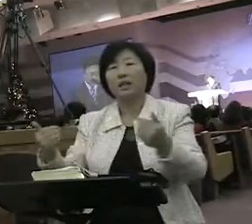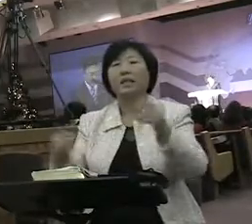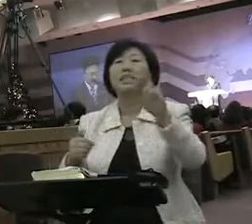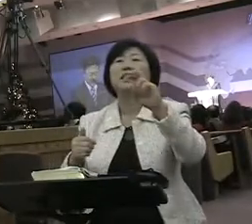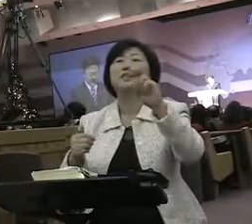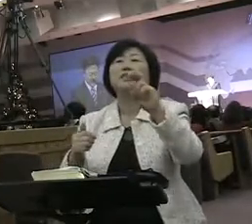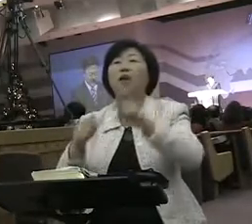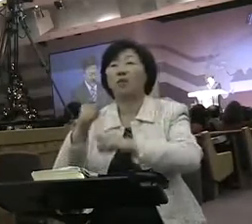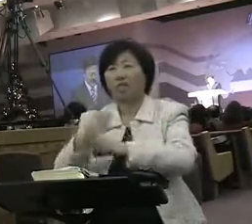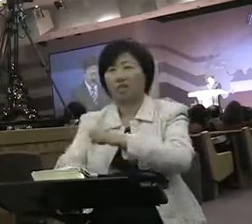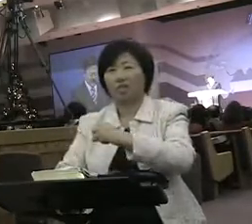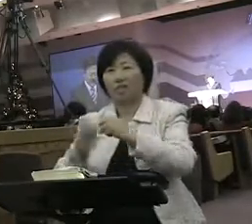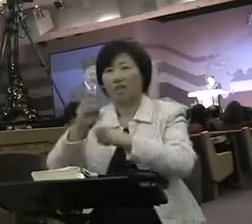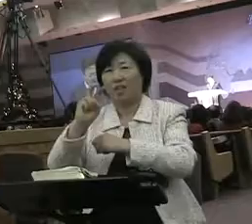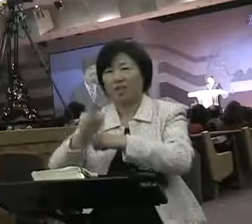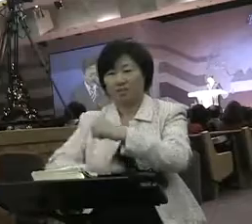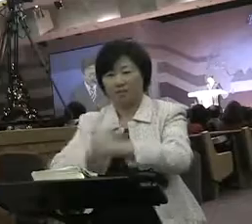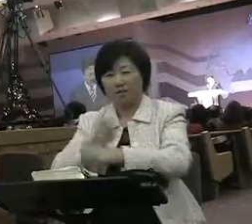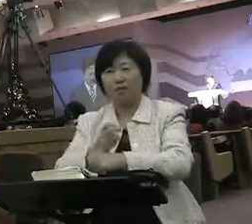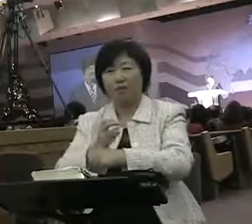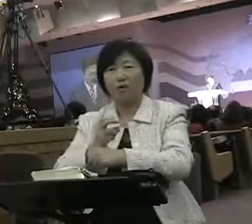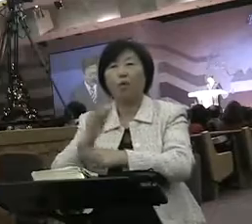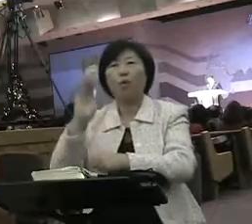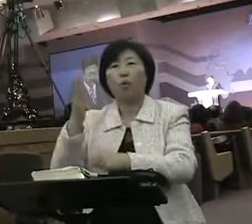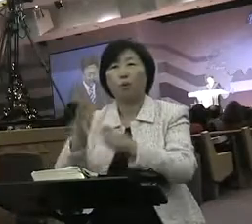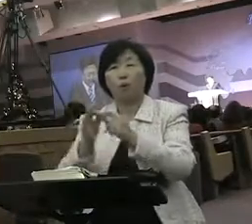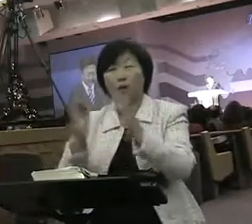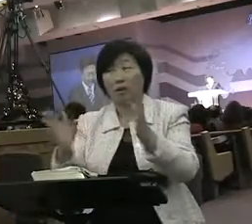수 있는 그러한 시간들이었습니다.